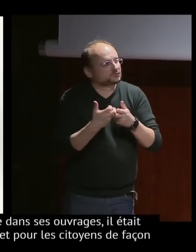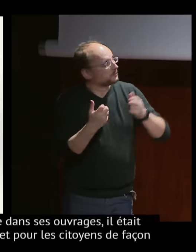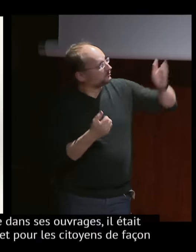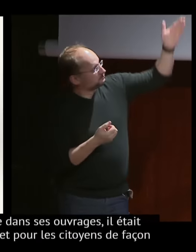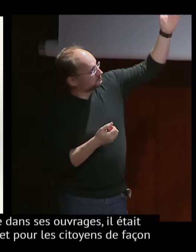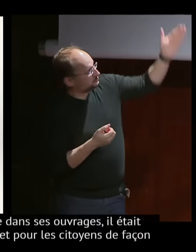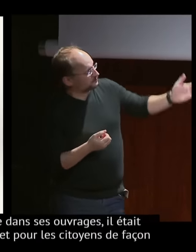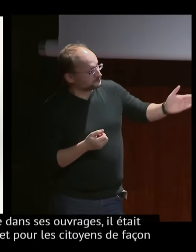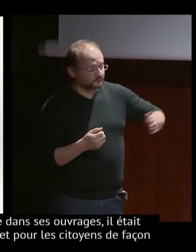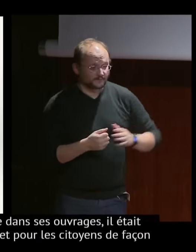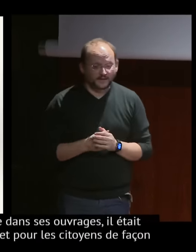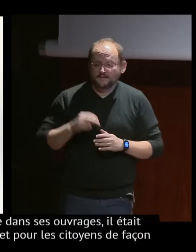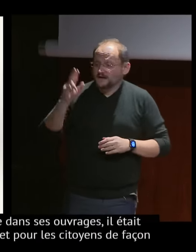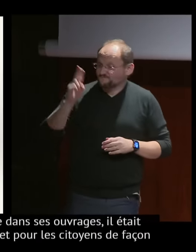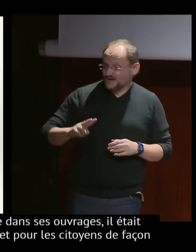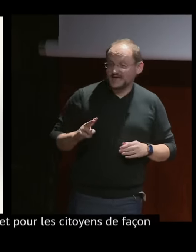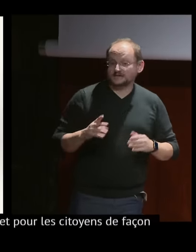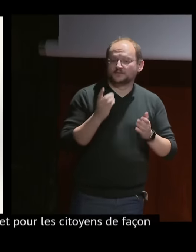Quelques références